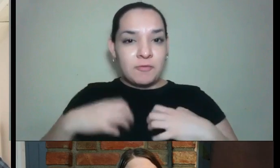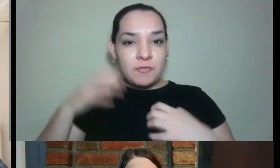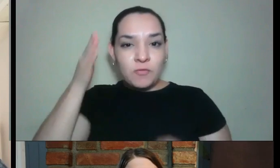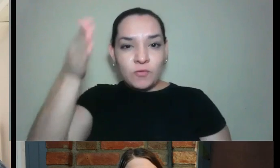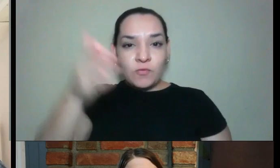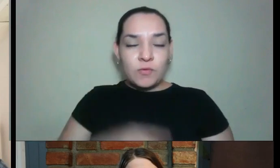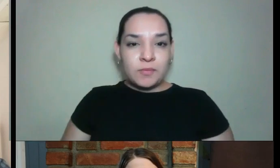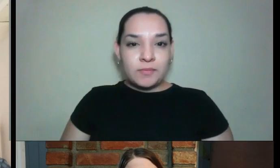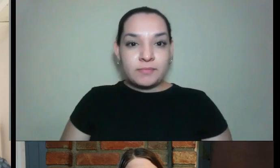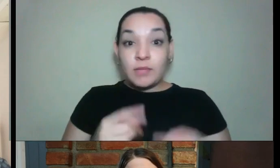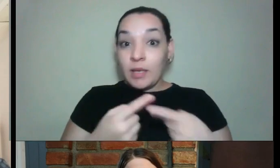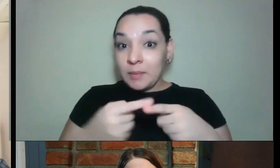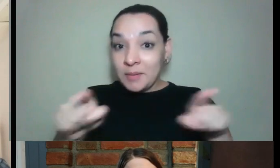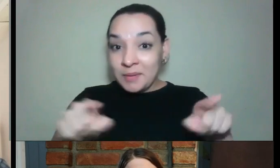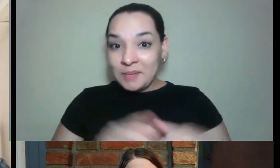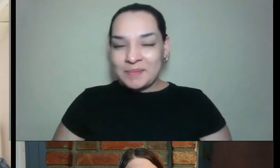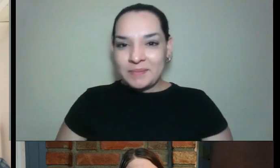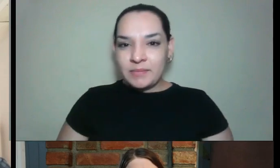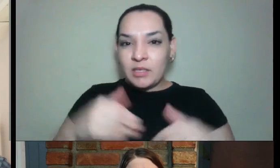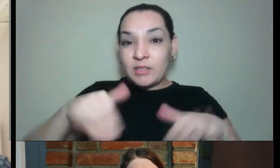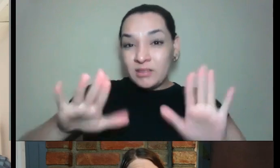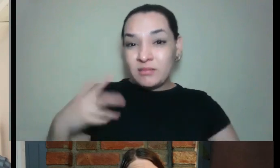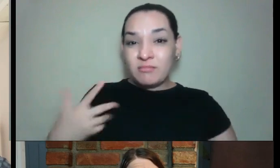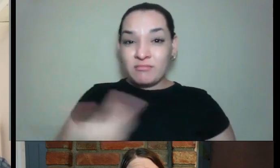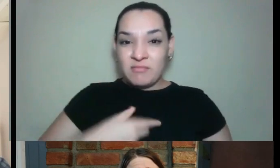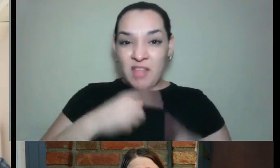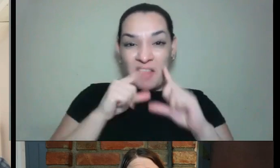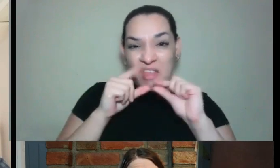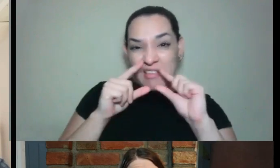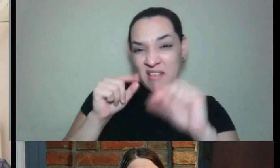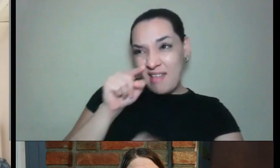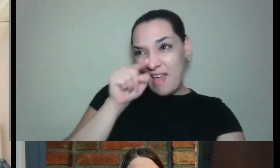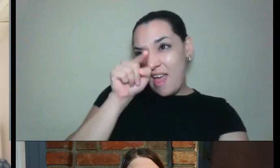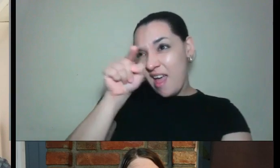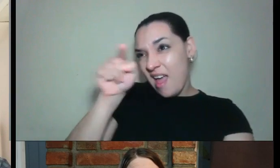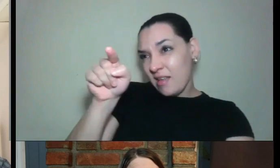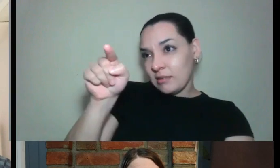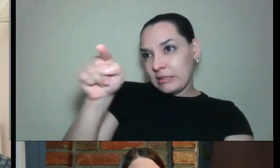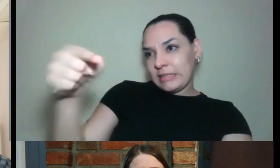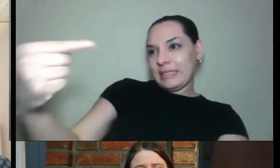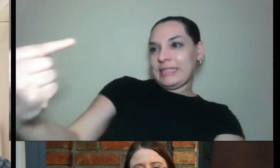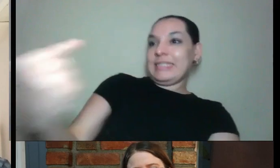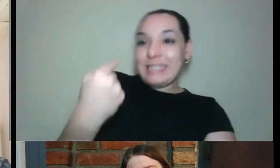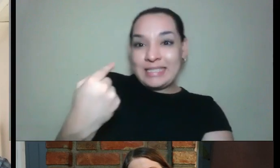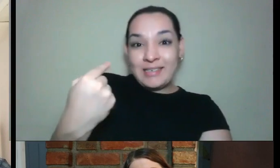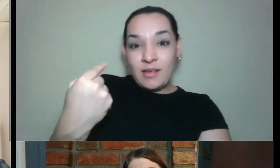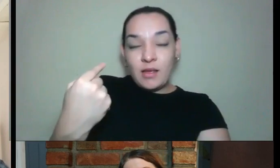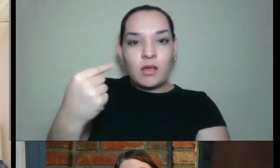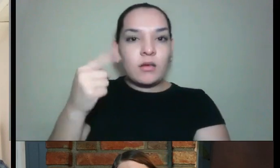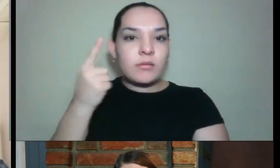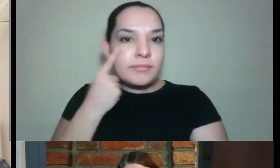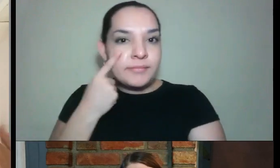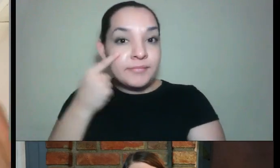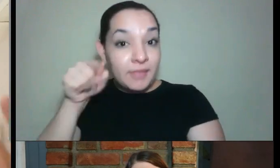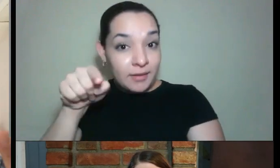cómo se desenvuelve por la vida. Pero si empezamos a señalar, nos olvidamos de nosotros. Y eso es